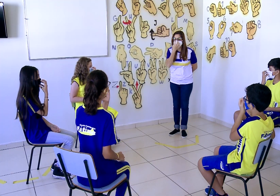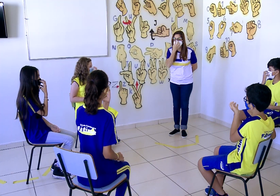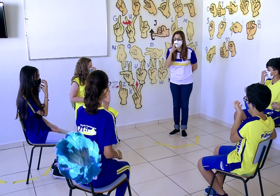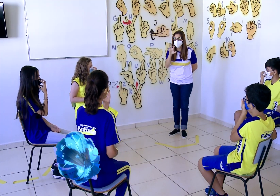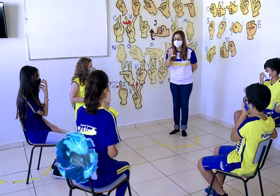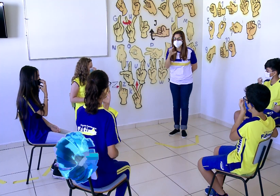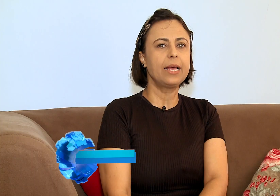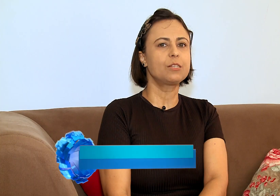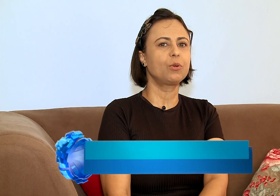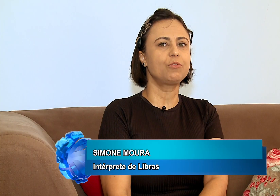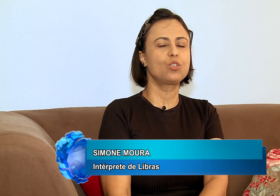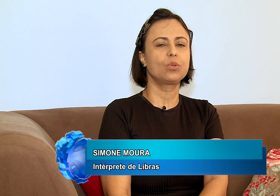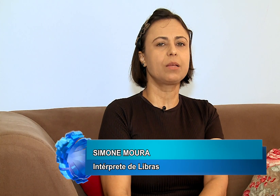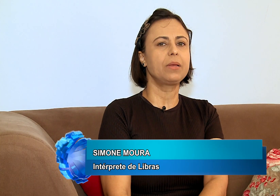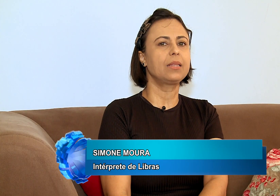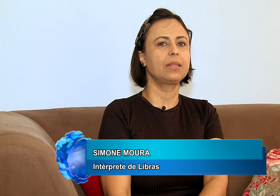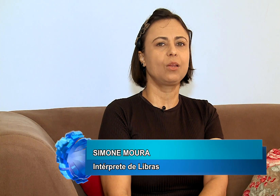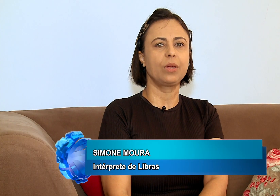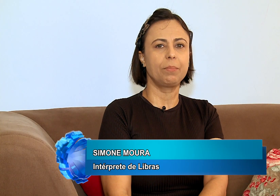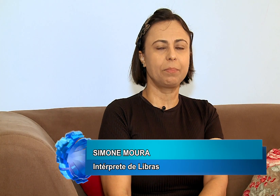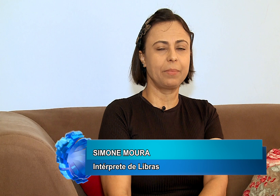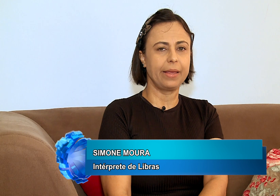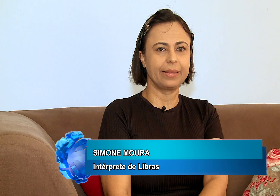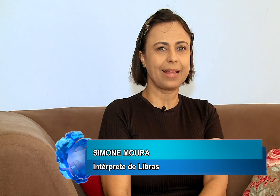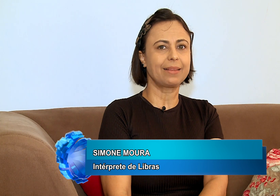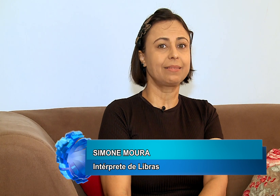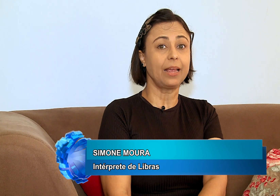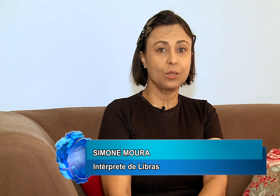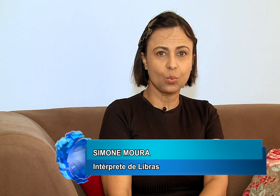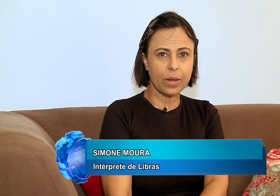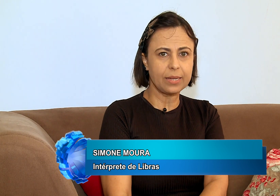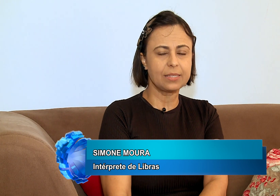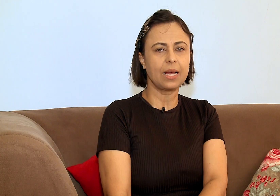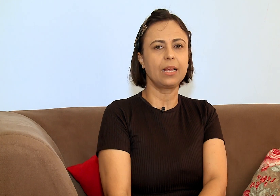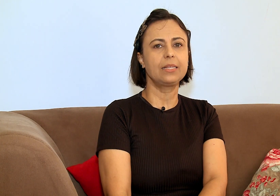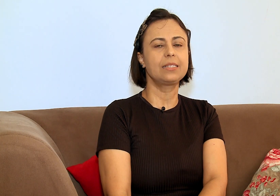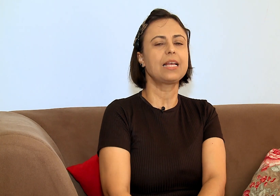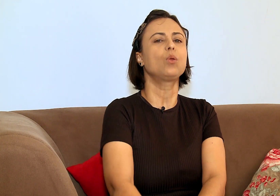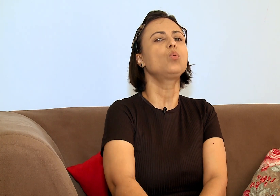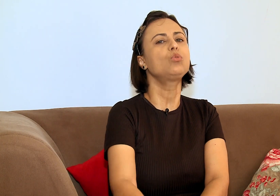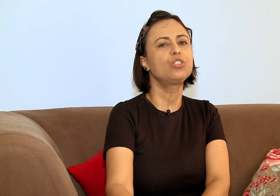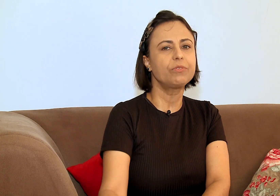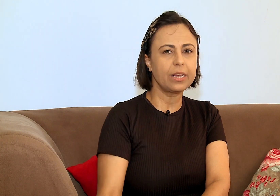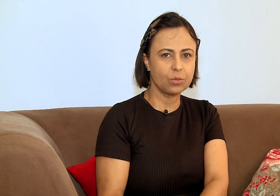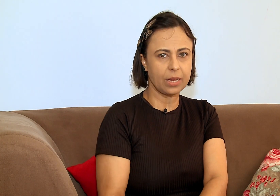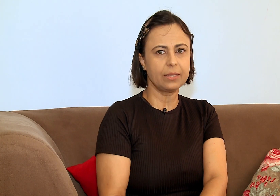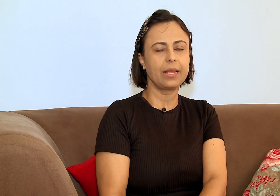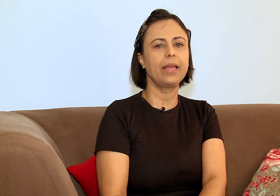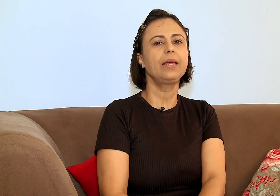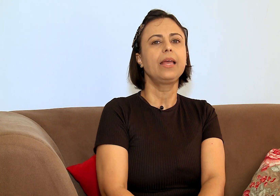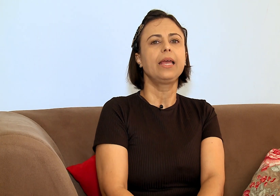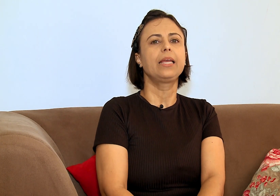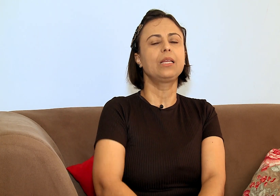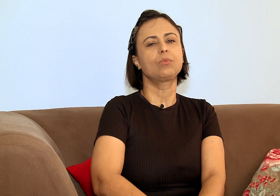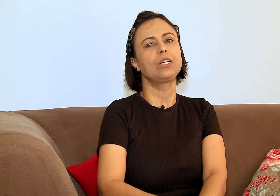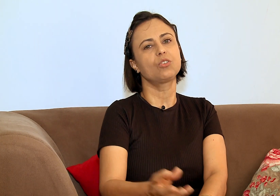aluno. Esse professor também está tendo que estar atento a esses alunos diversos que ele tem, que não tem só